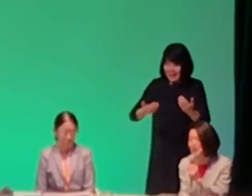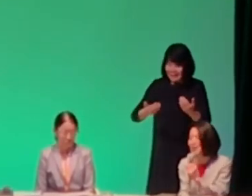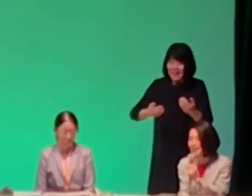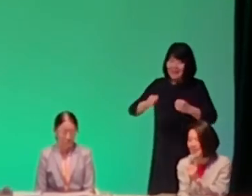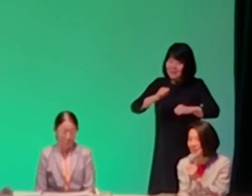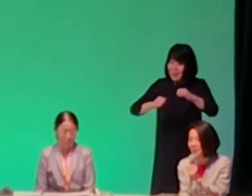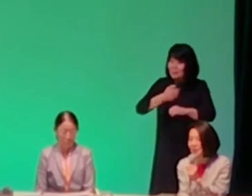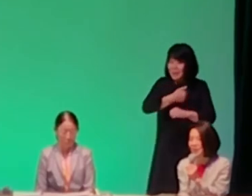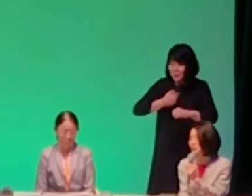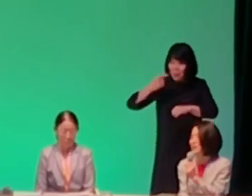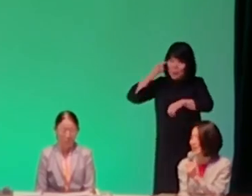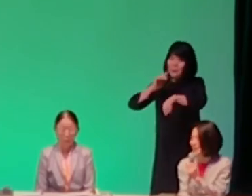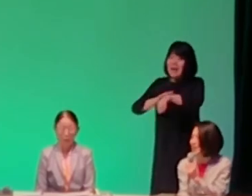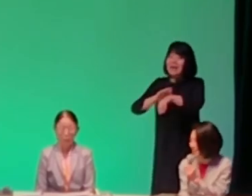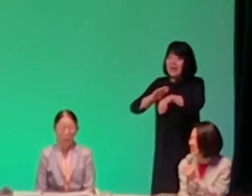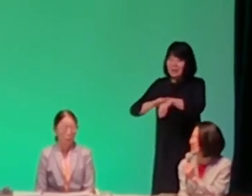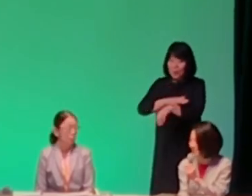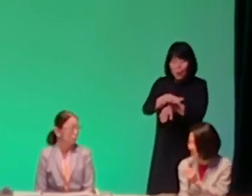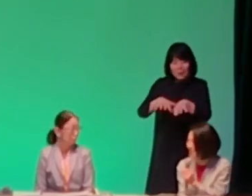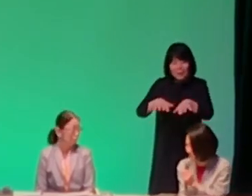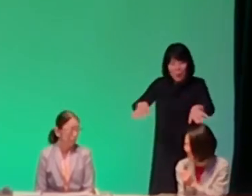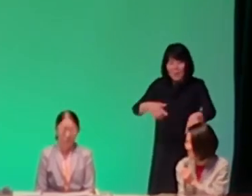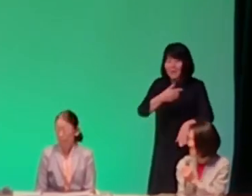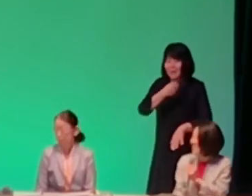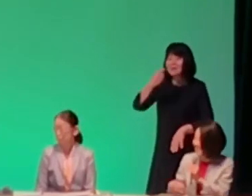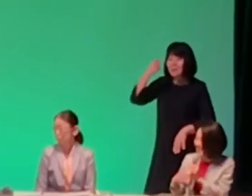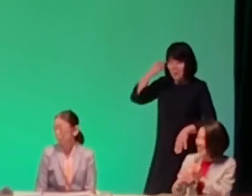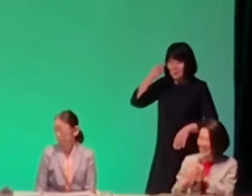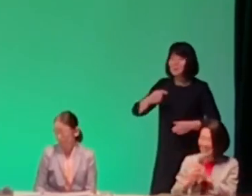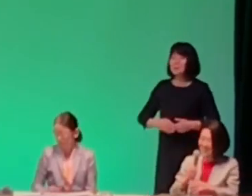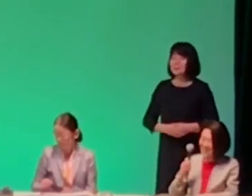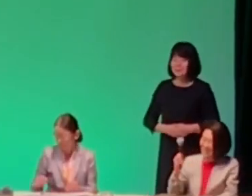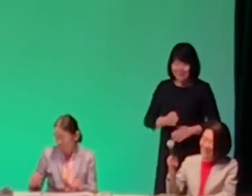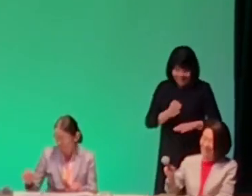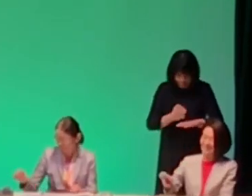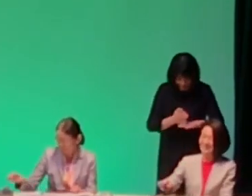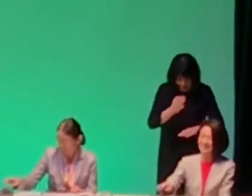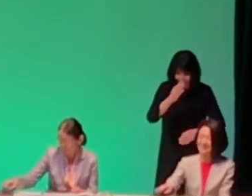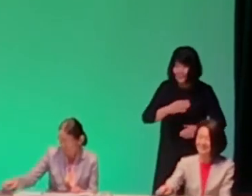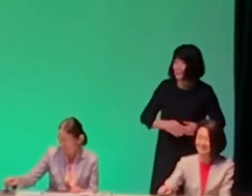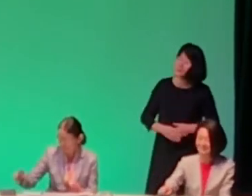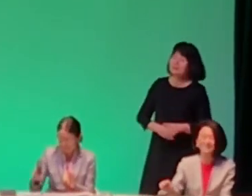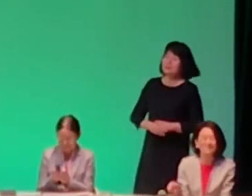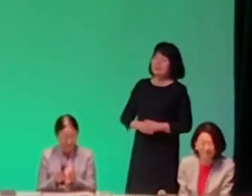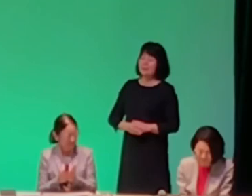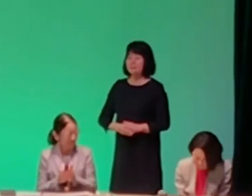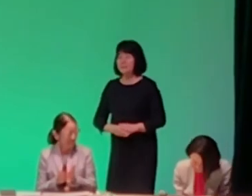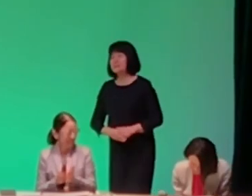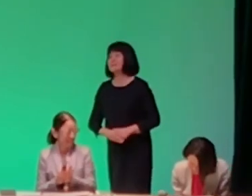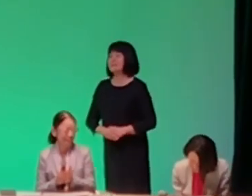できる、そういった考え方を広めていけたらなというふうに思っています。ありがとうございます。